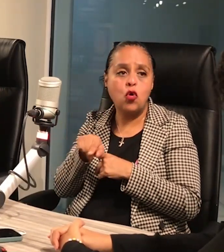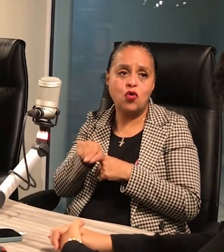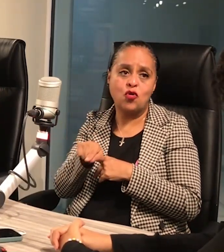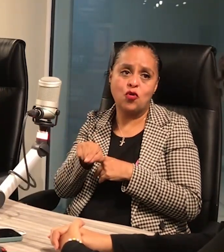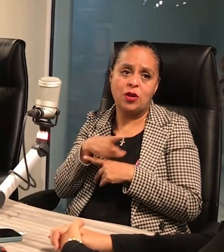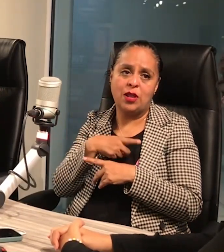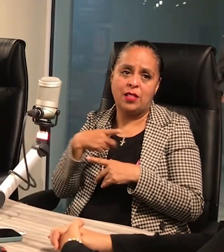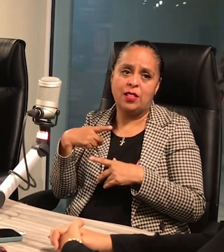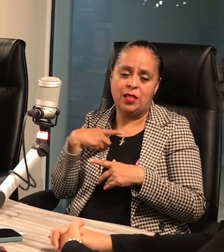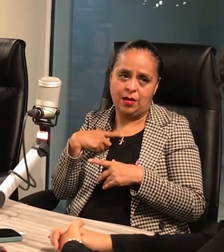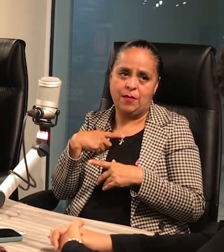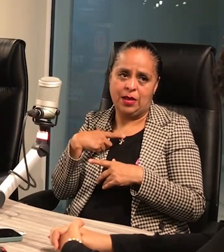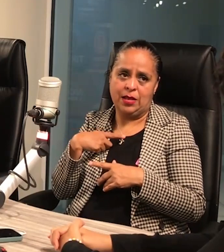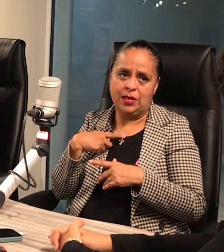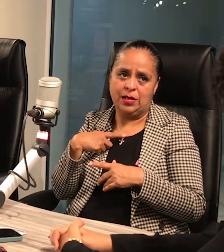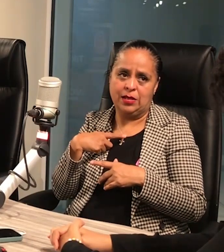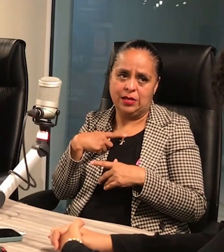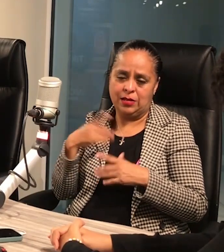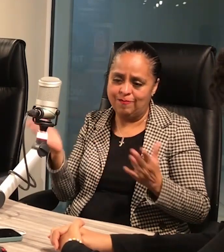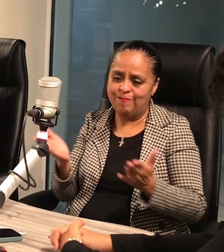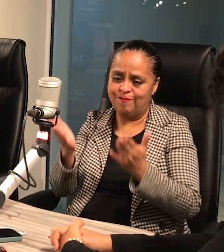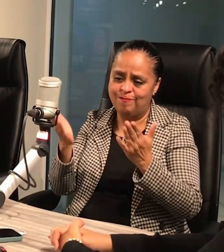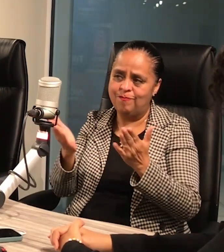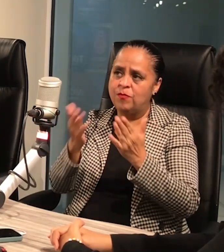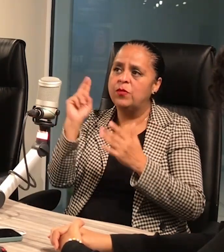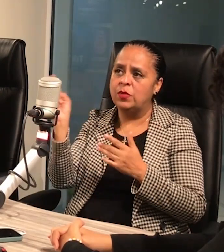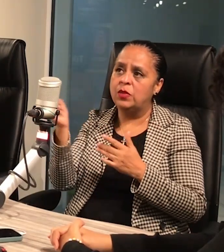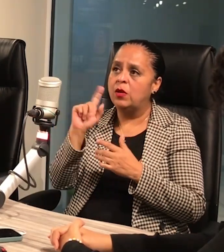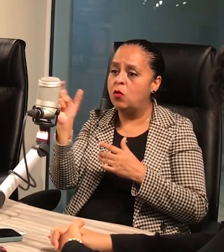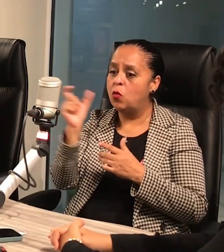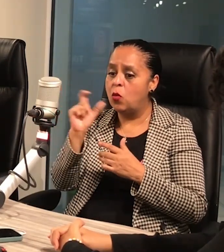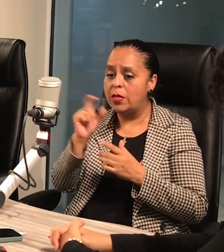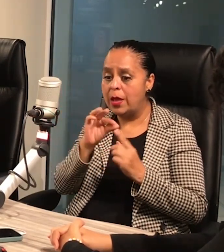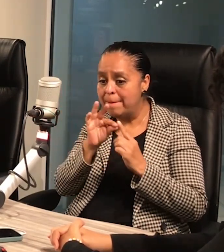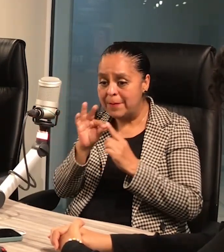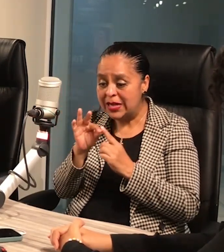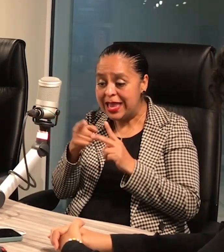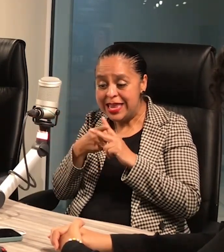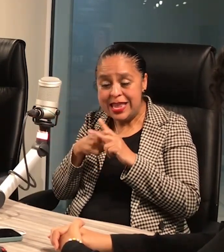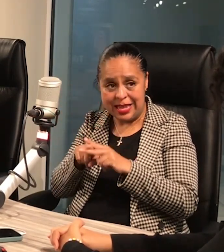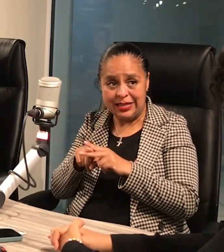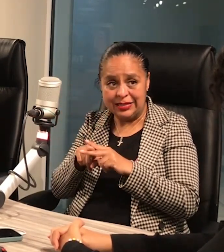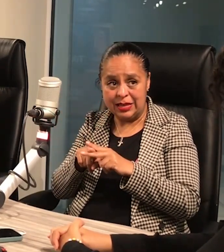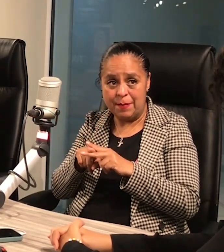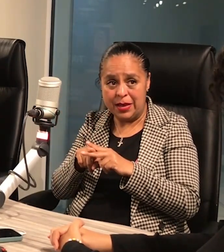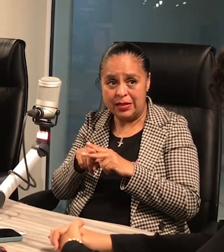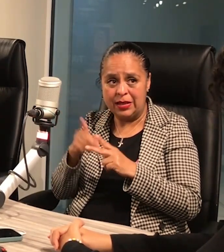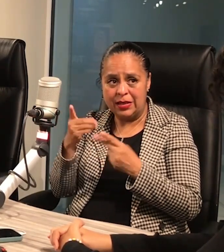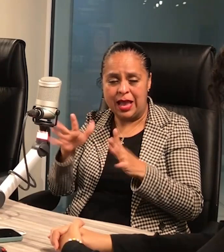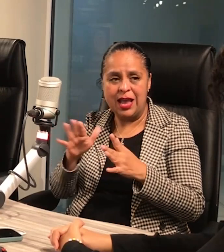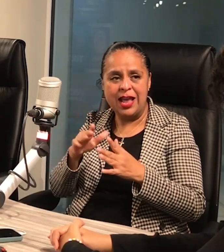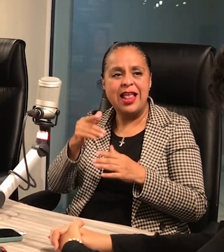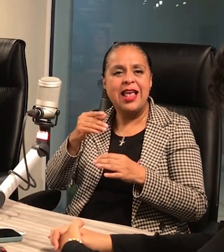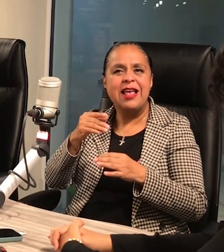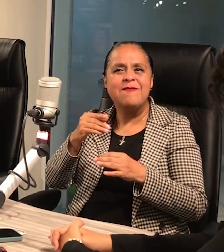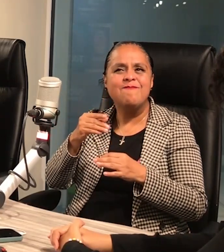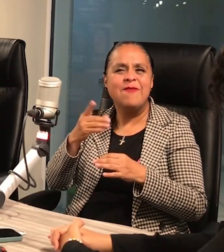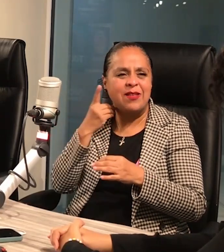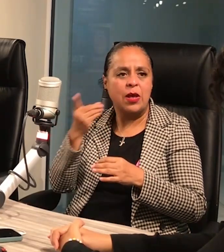tenemos que llevar a nuestras universidades, y claro que cuando se presente alguna iniciativa, por ejemplo, de un legislador o